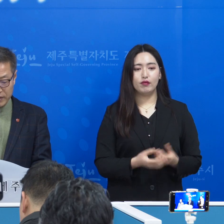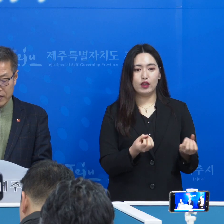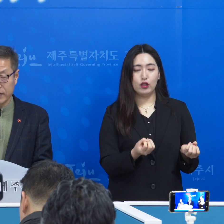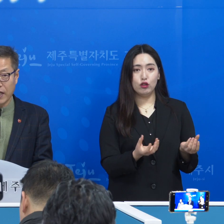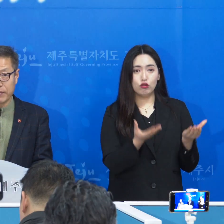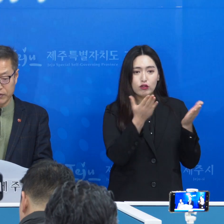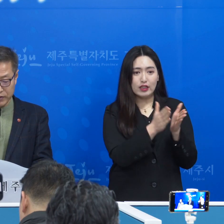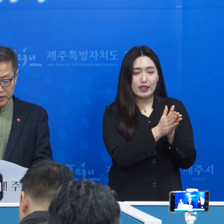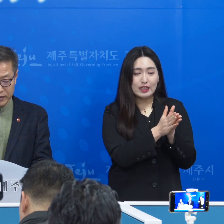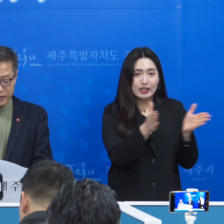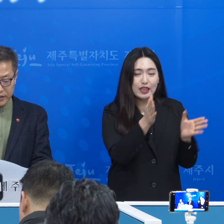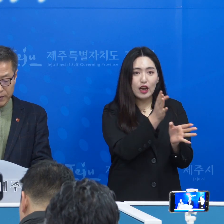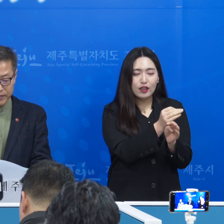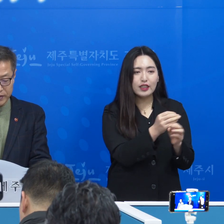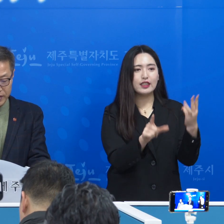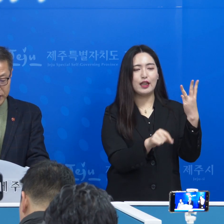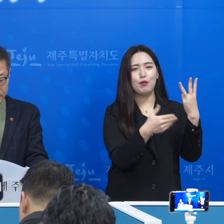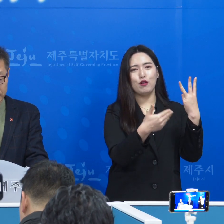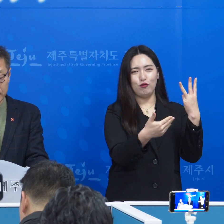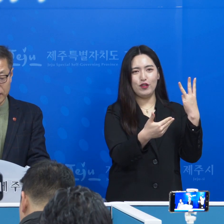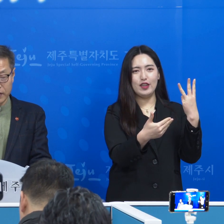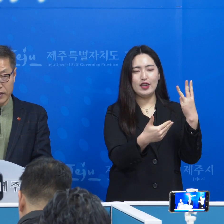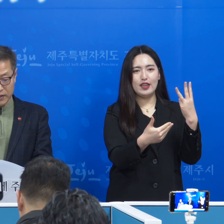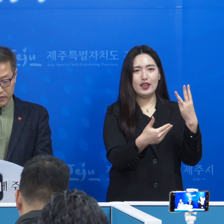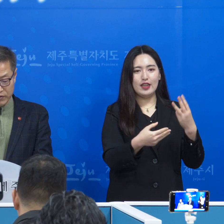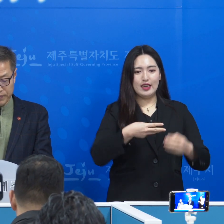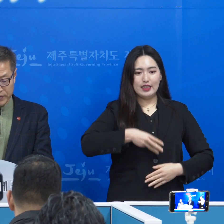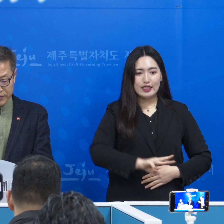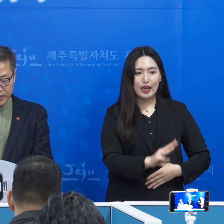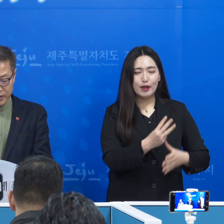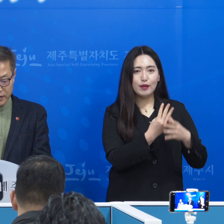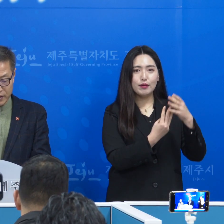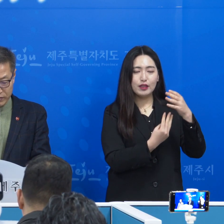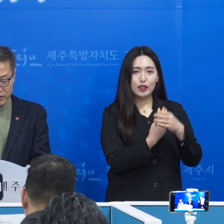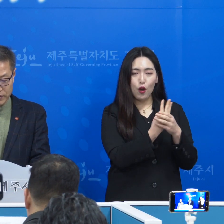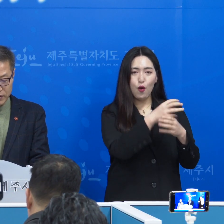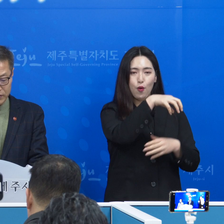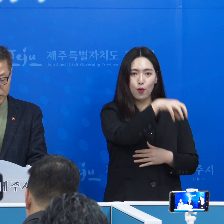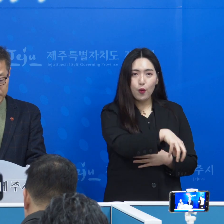축제의 서막을 알리는 3월 9일은 삼성열에서